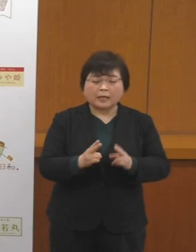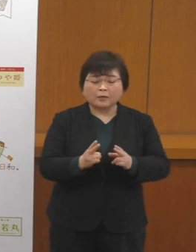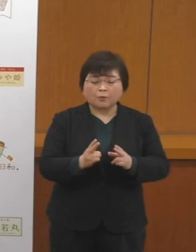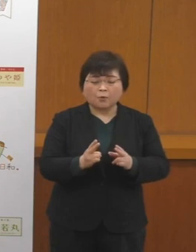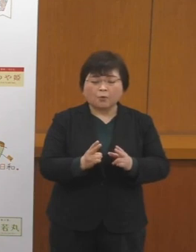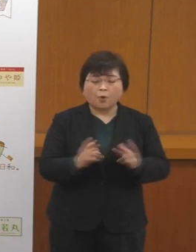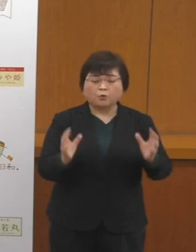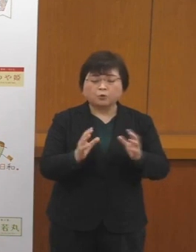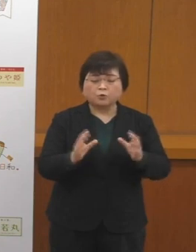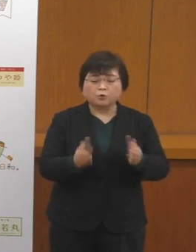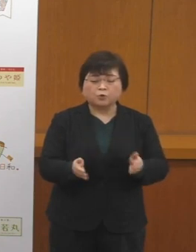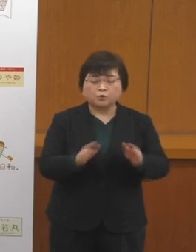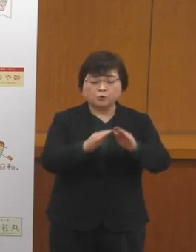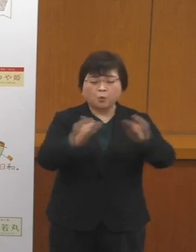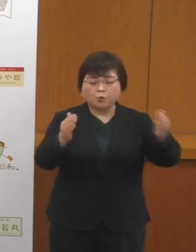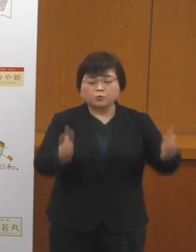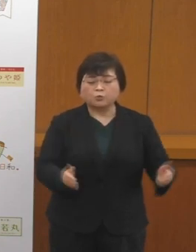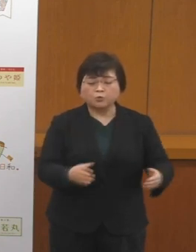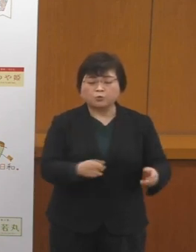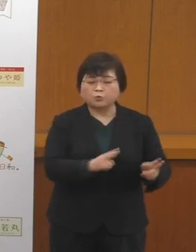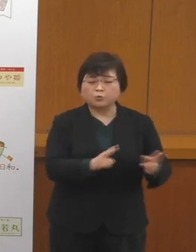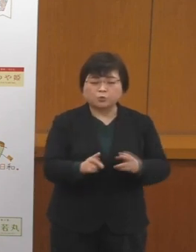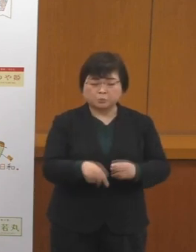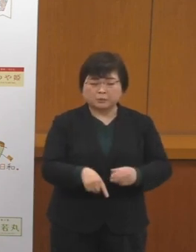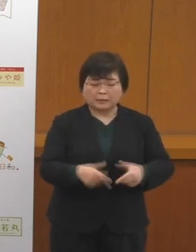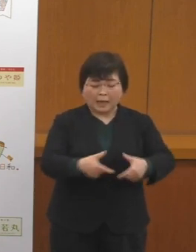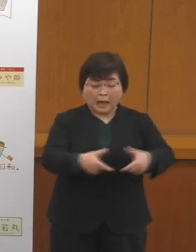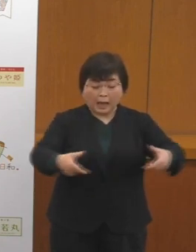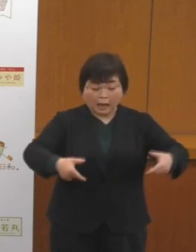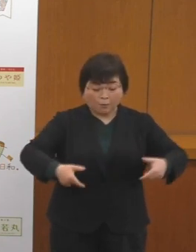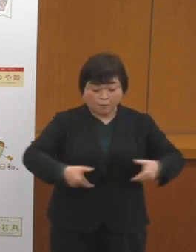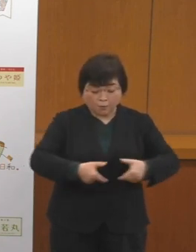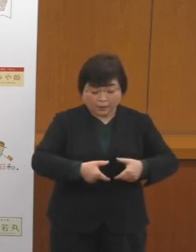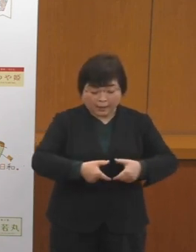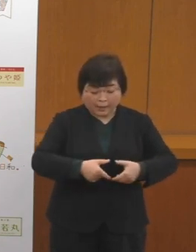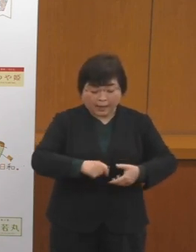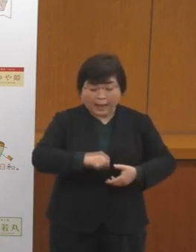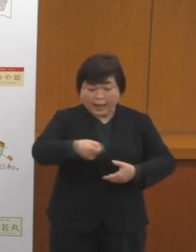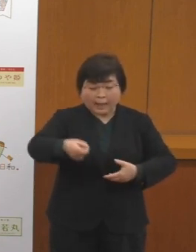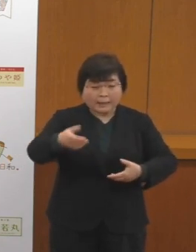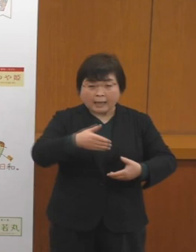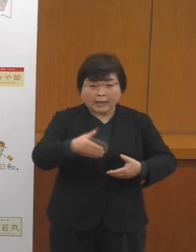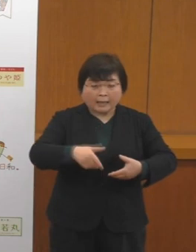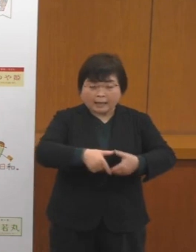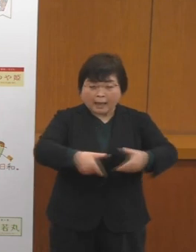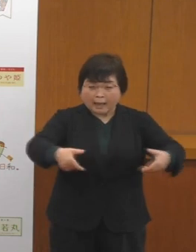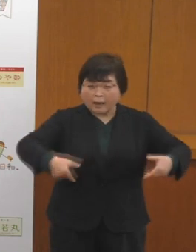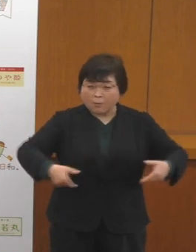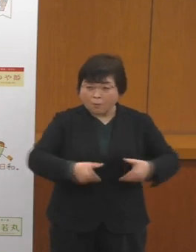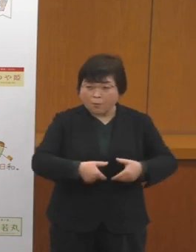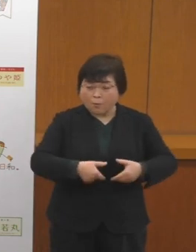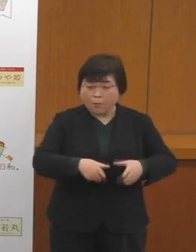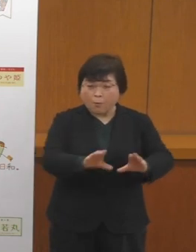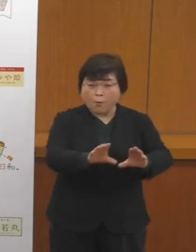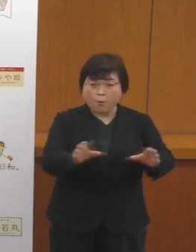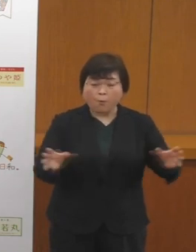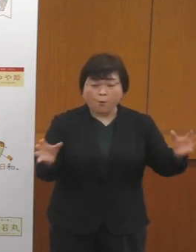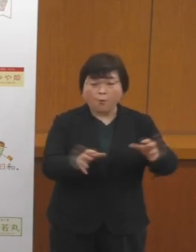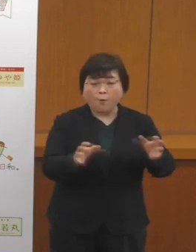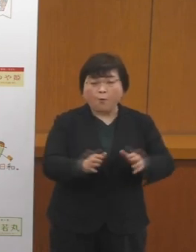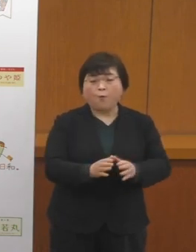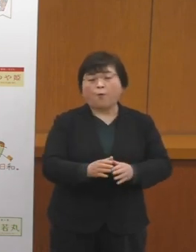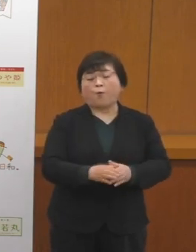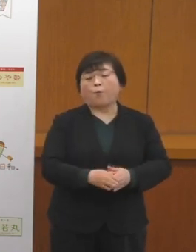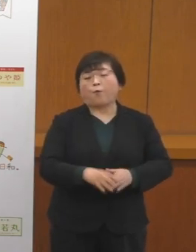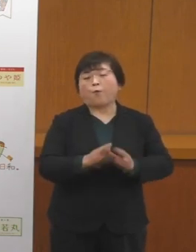の収集ボックスを設置し箱単位で未開封の不織布マスクの引き取りをいたします